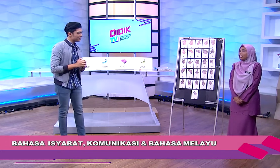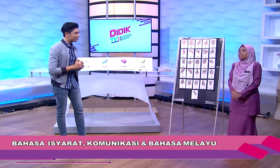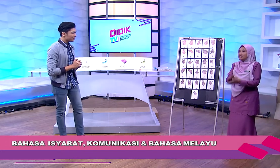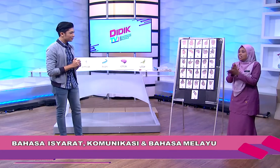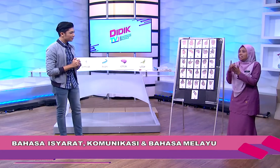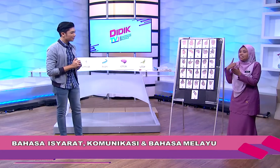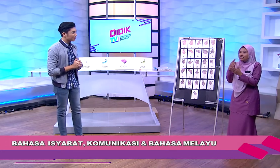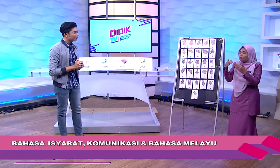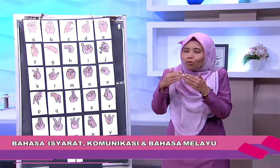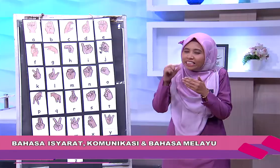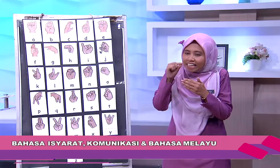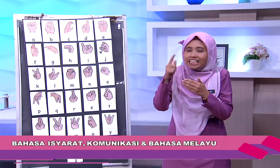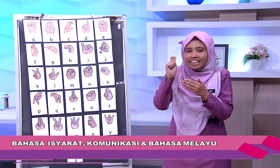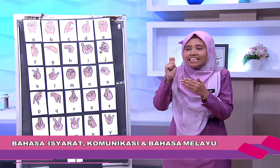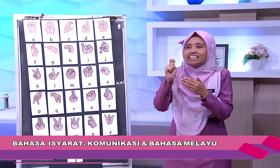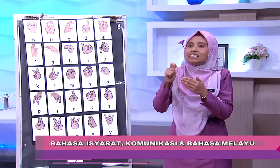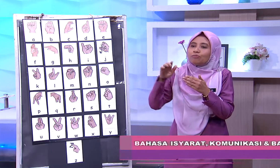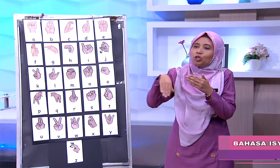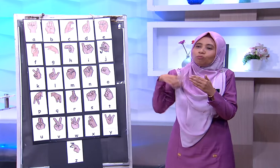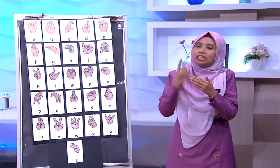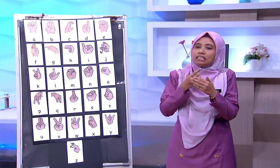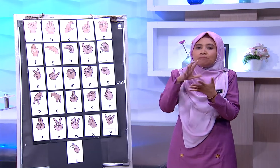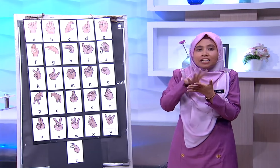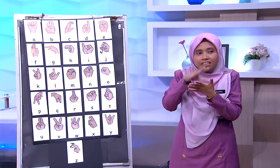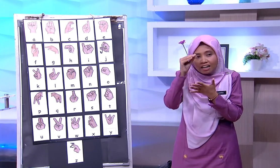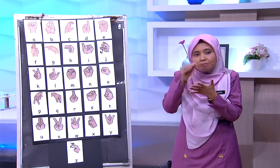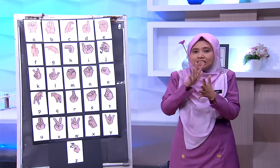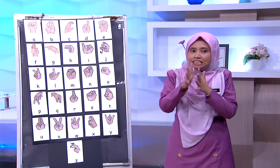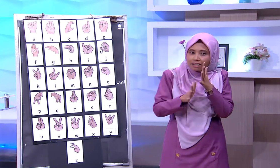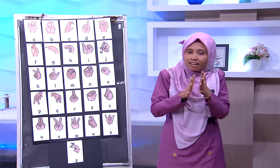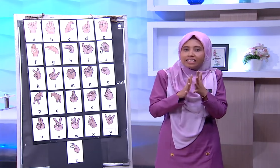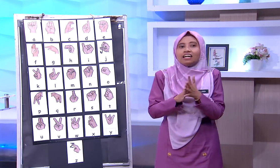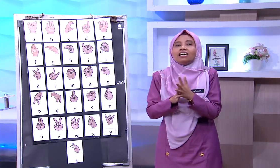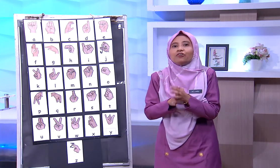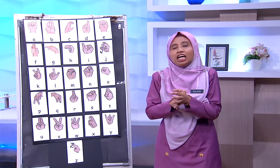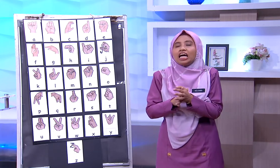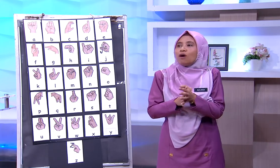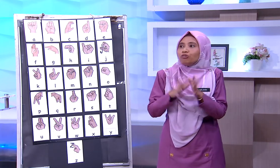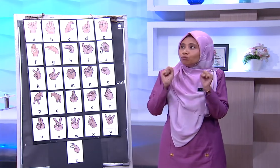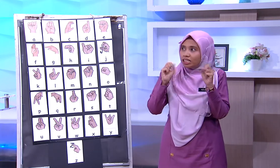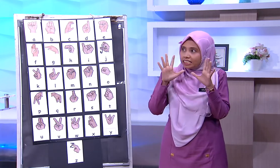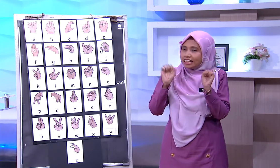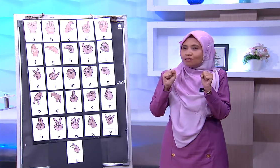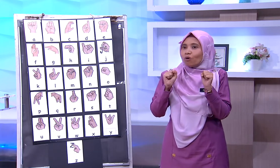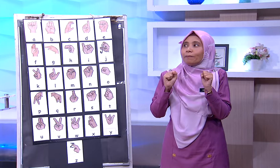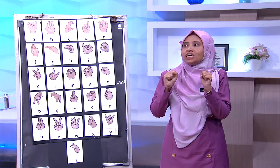jadi kita sambung sik yang tadi ya Sebelum kita belajar bahasa isyarat Oke belum Le kita buah apel